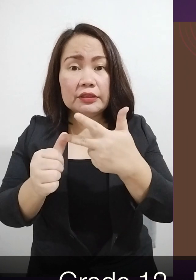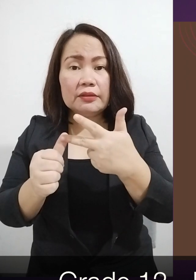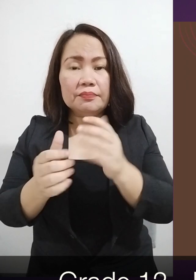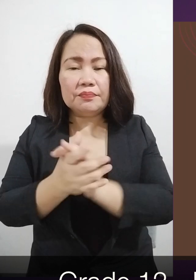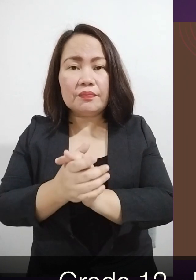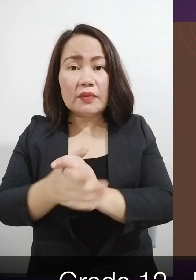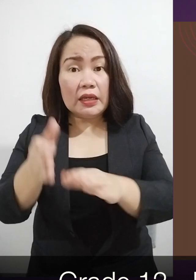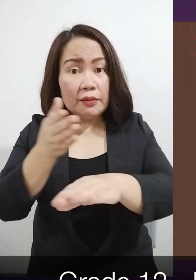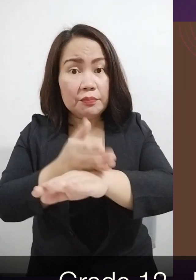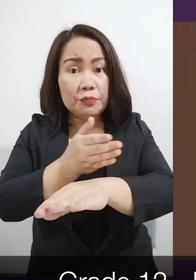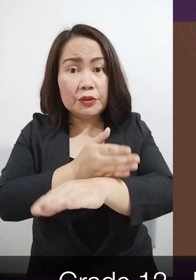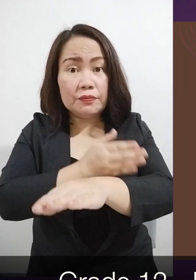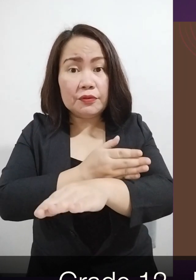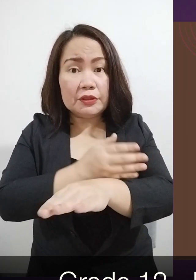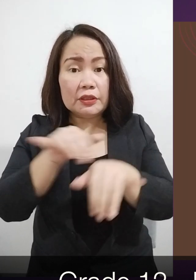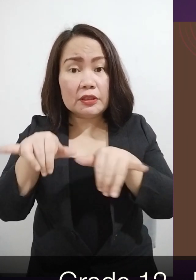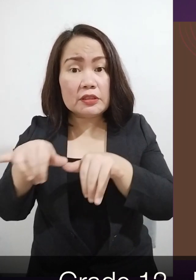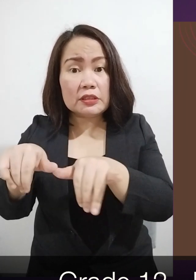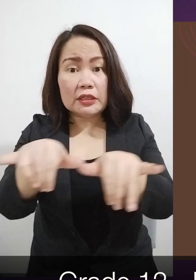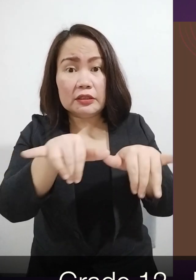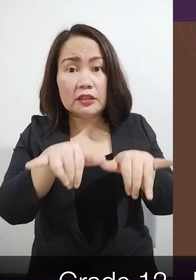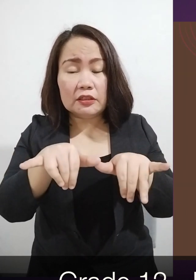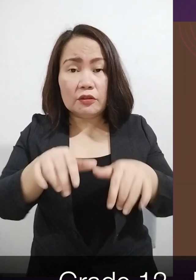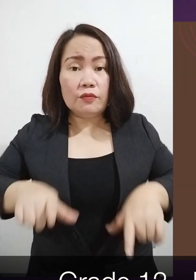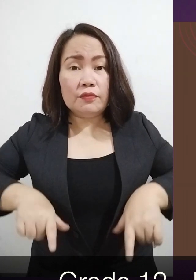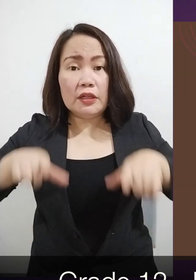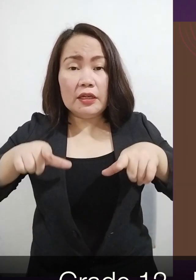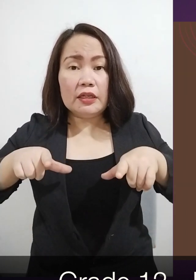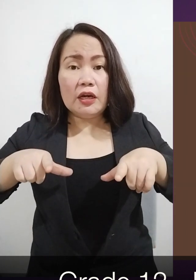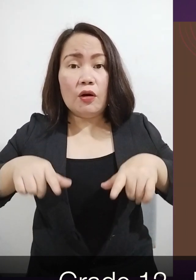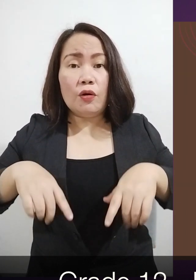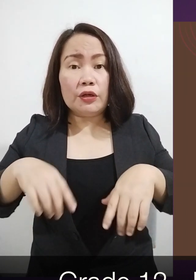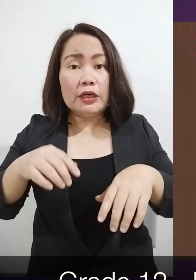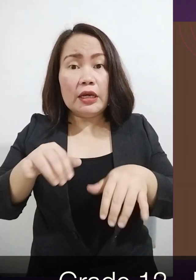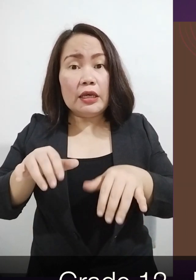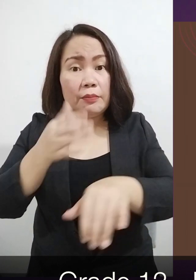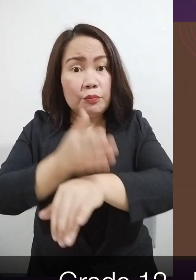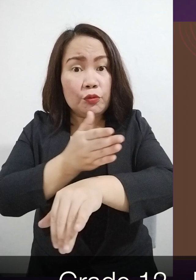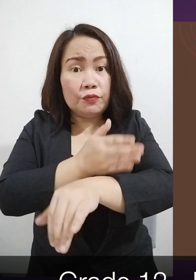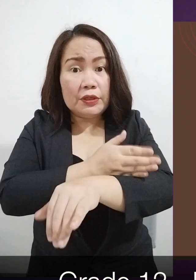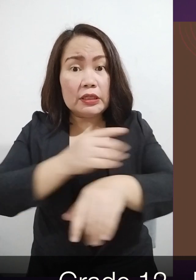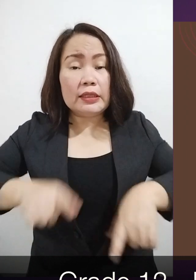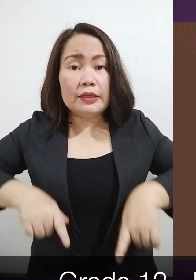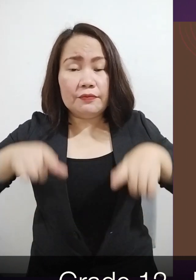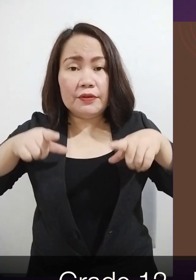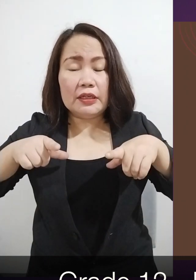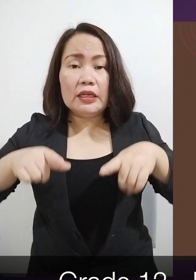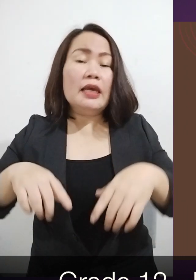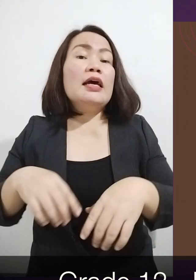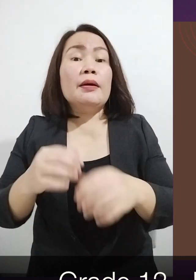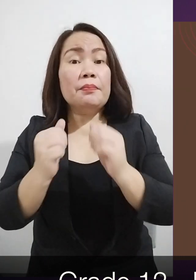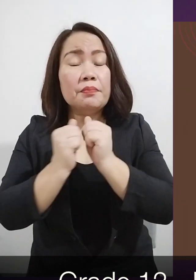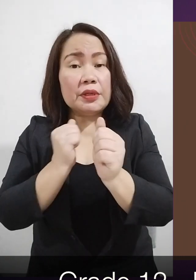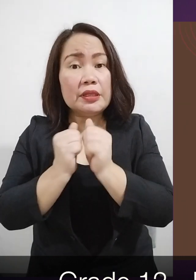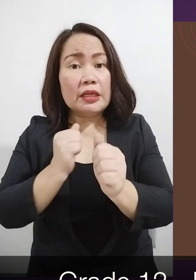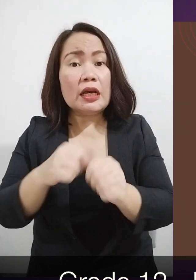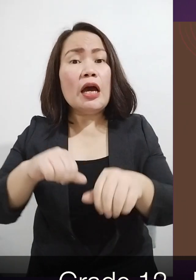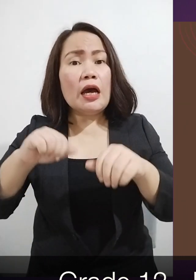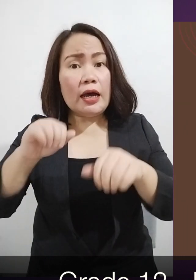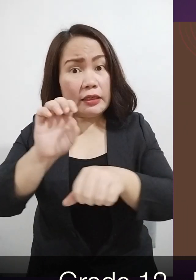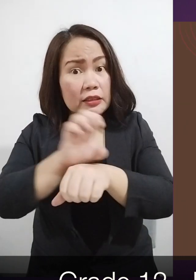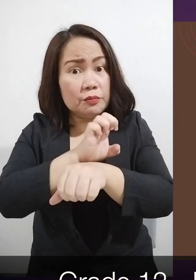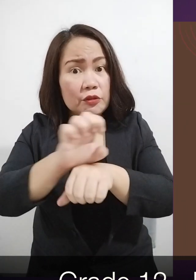Tatlo, improving standard of living o pagpapaunlad ng pamantayan ng pamumuhay. Nangangahulugan ito na maaring itaas